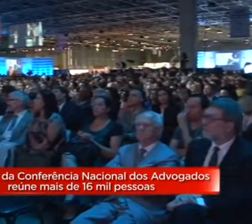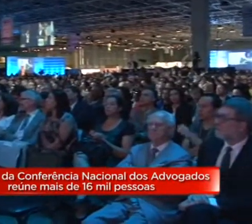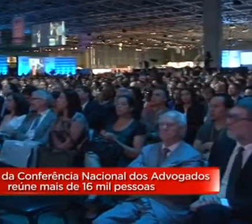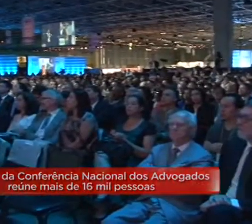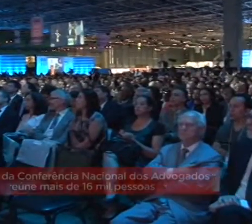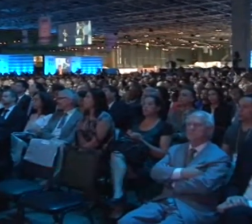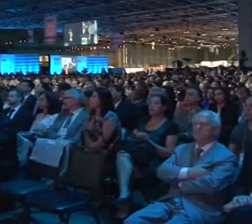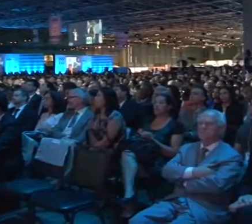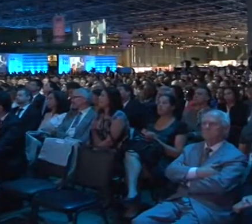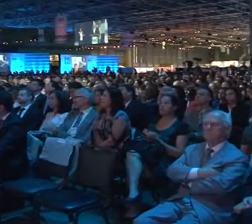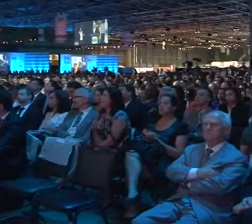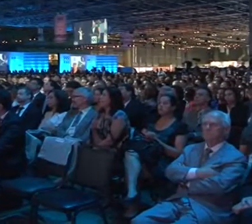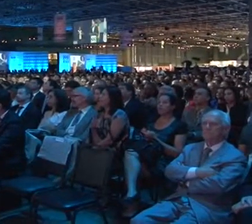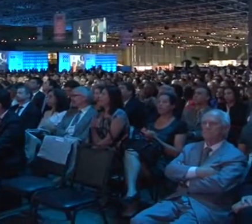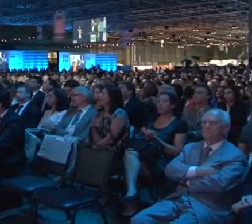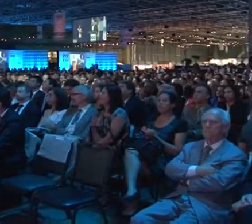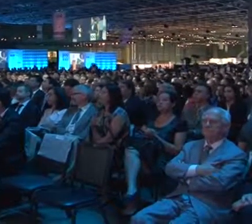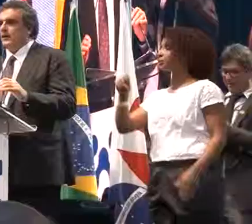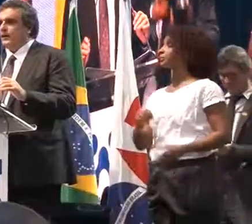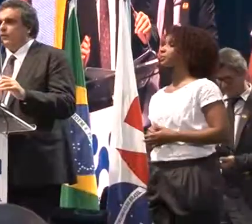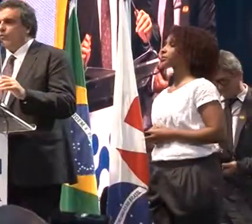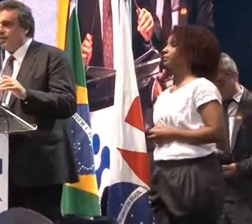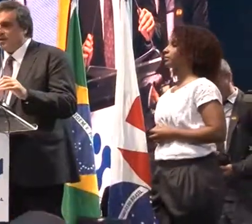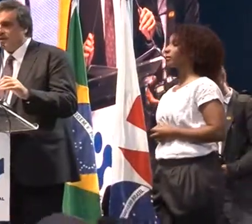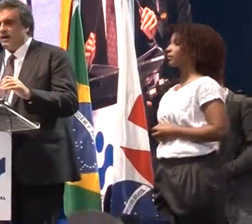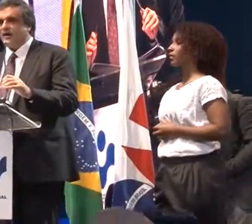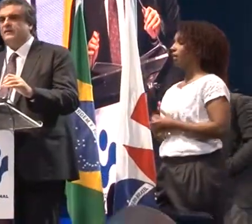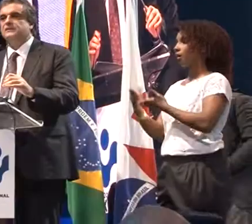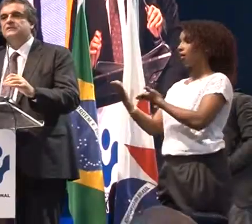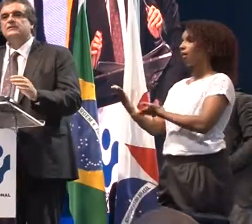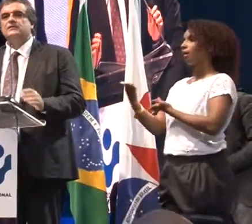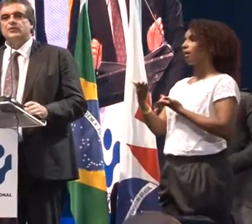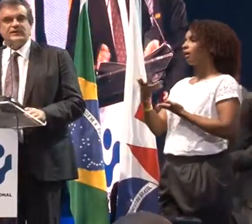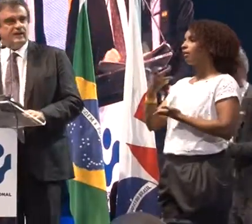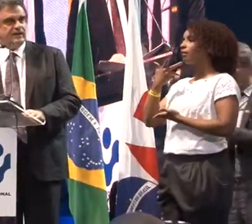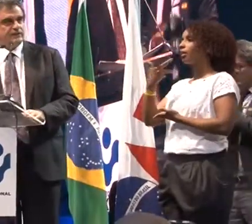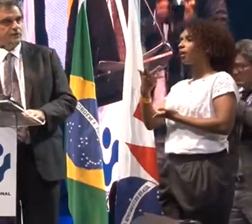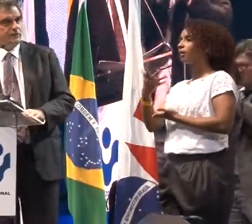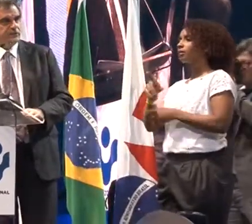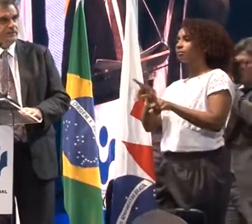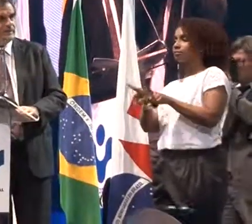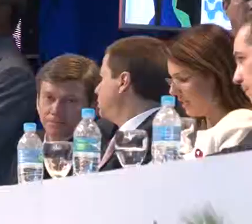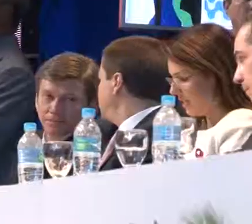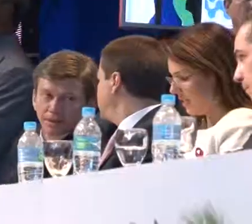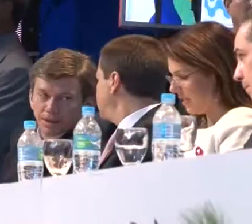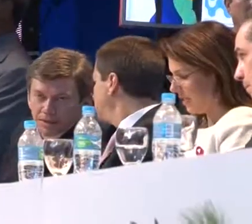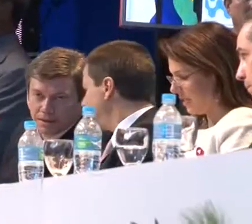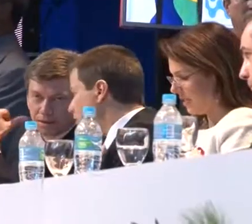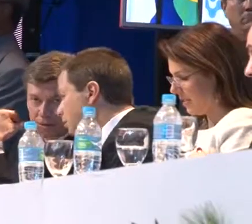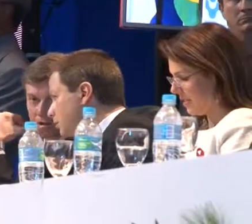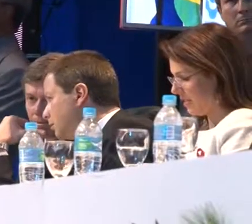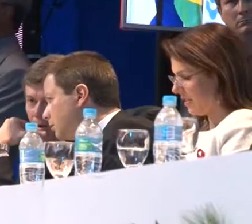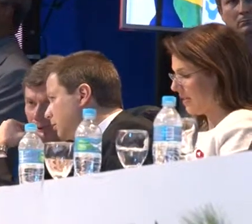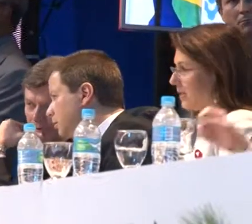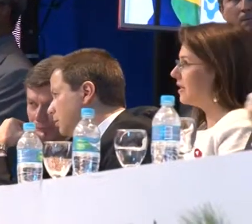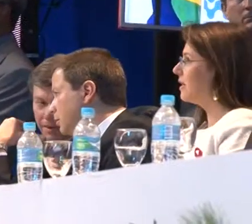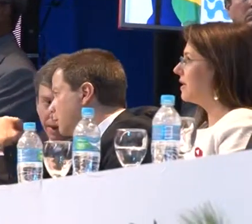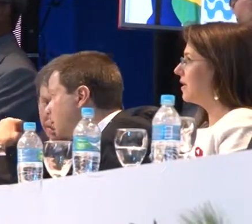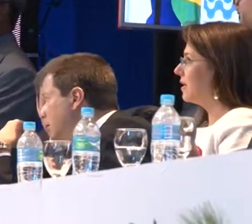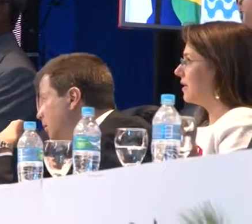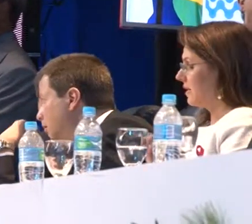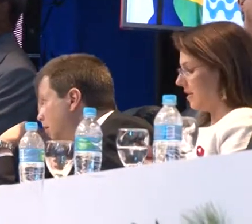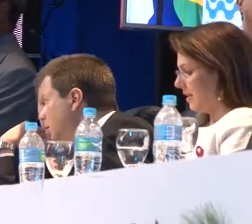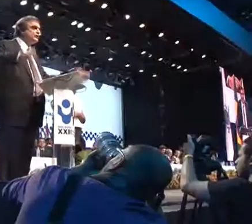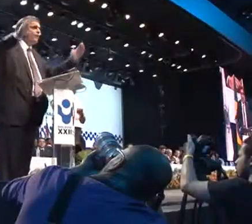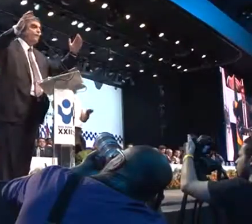foi o tema central nos discursos de abertura. Segundo o ministro da Justiça, os advogados têm papel essencial nesse